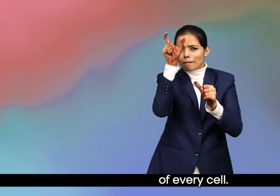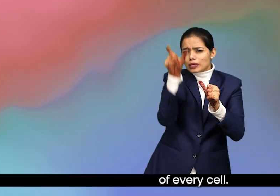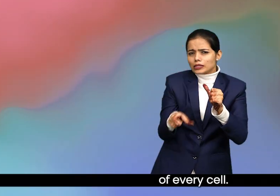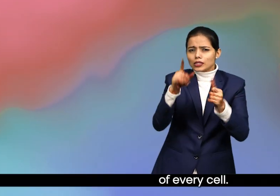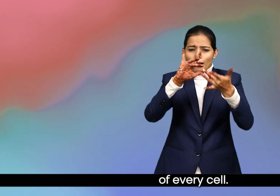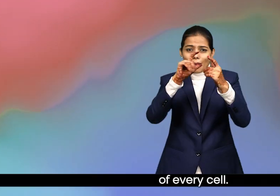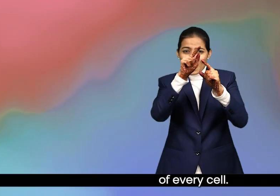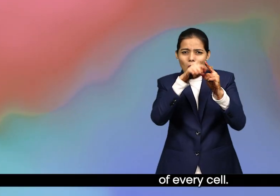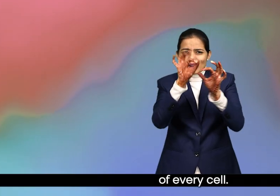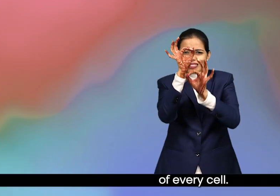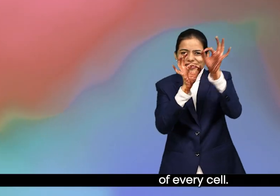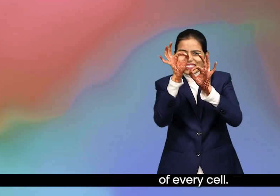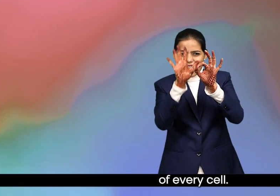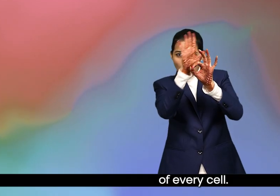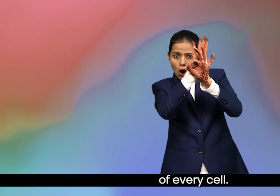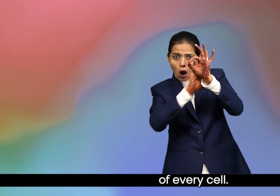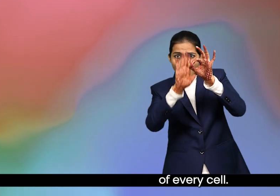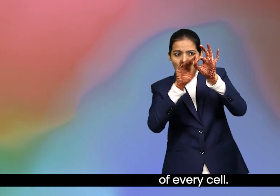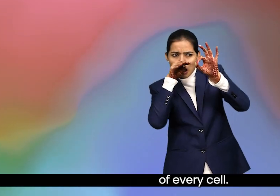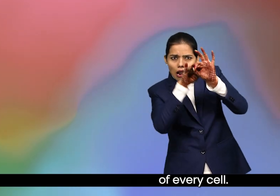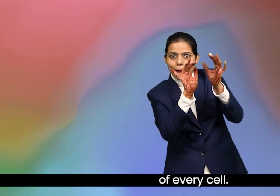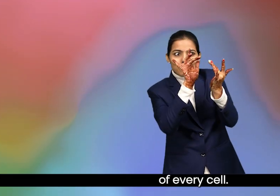எனப்படும் கருவமிலங்களின் ஒரு பிரிவாகும்.